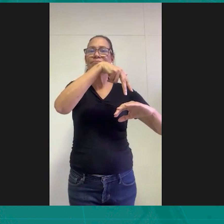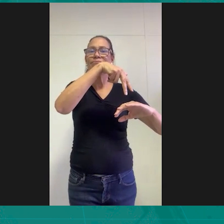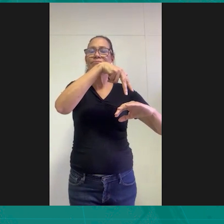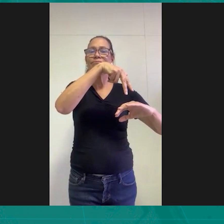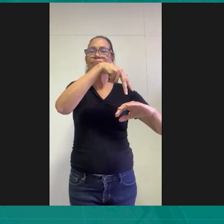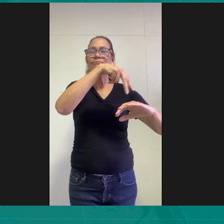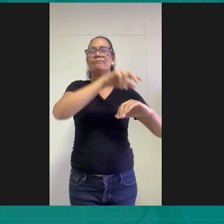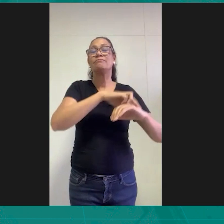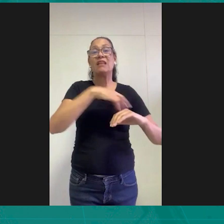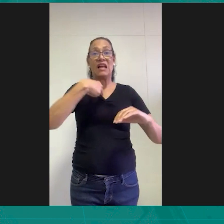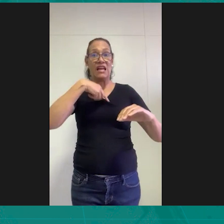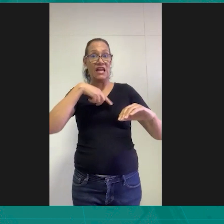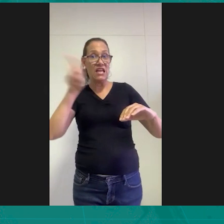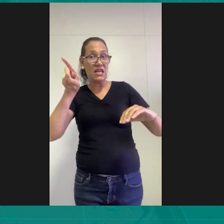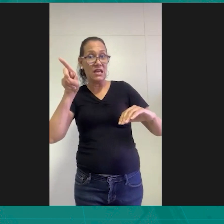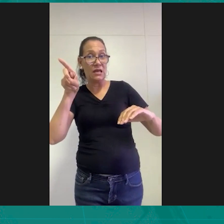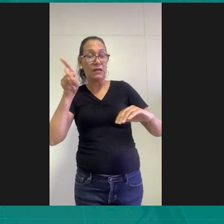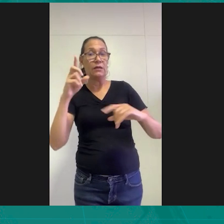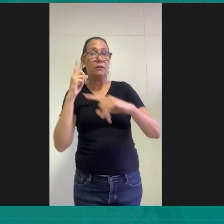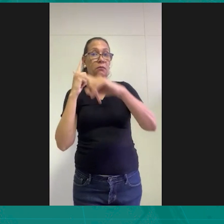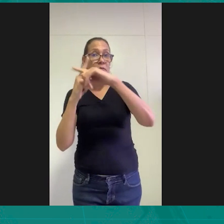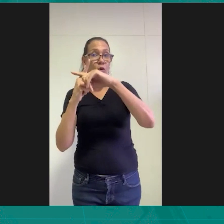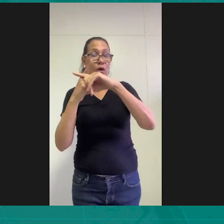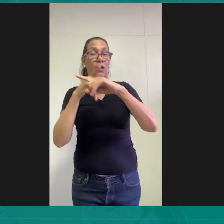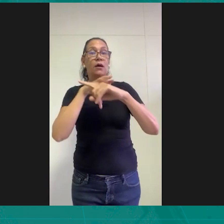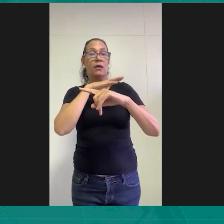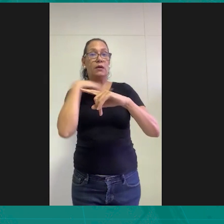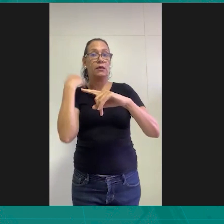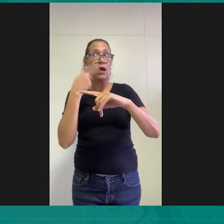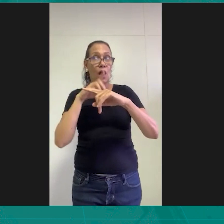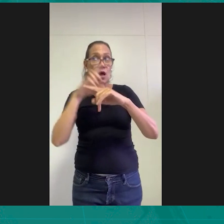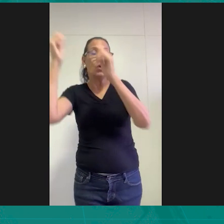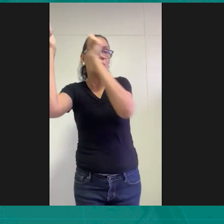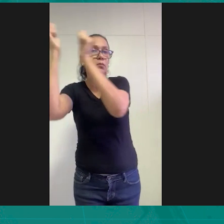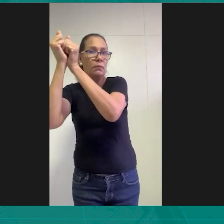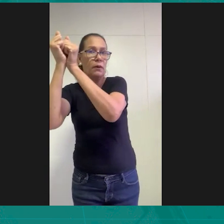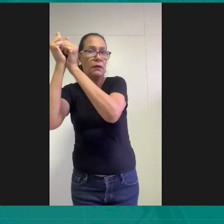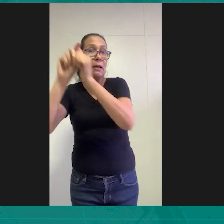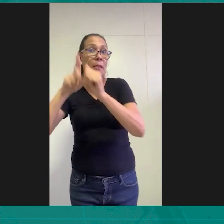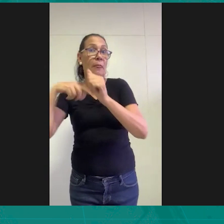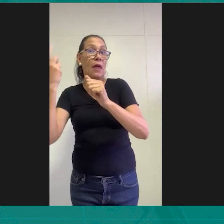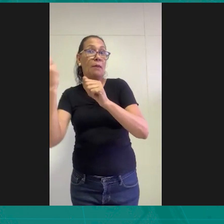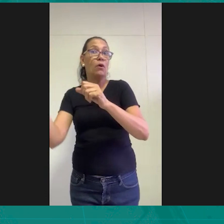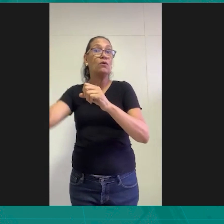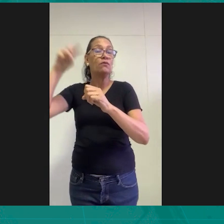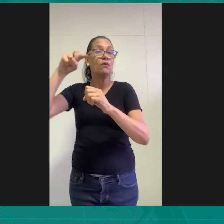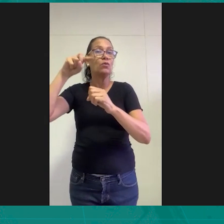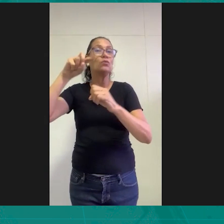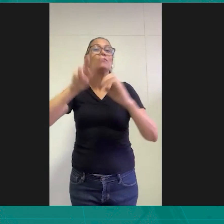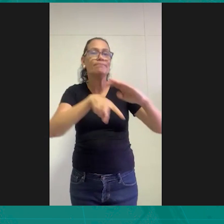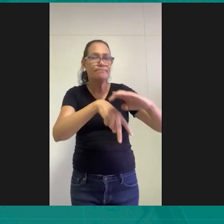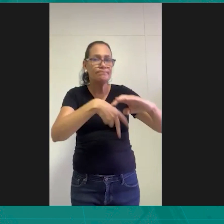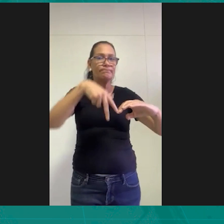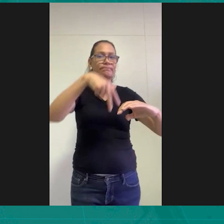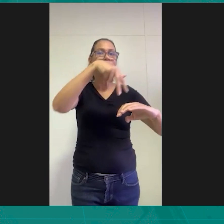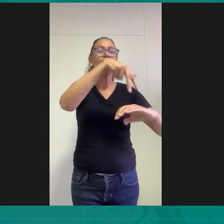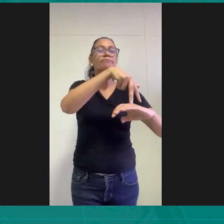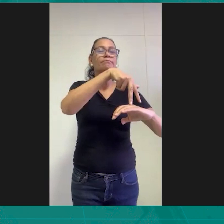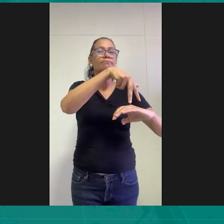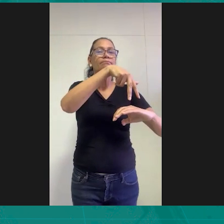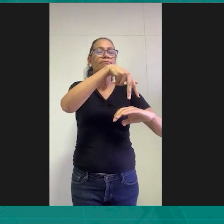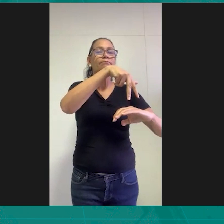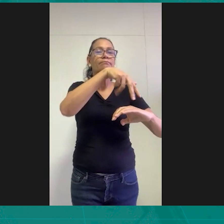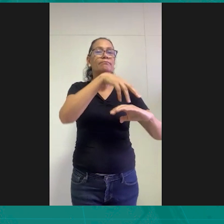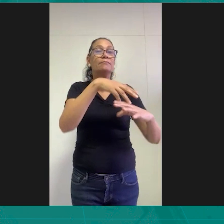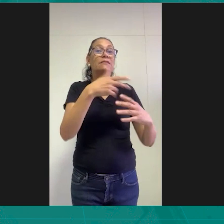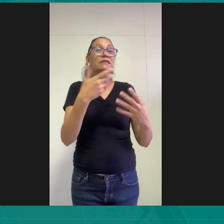eu preciso ir, mas eu voltarei. Voltarei, né? Para quê? Para vos receber para